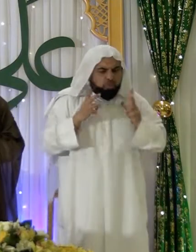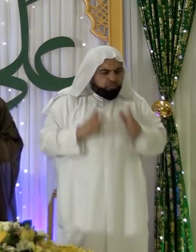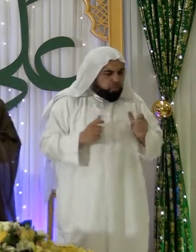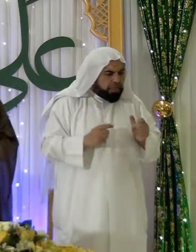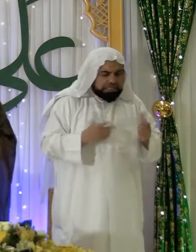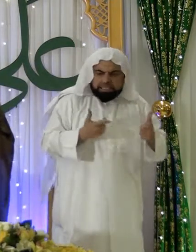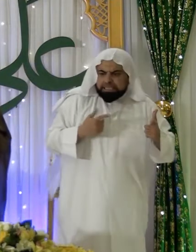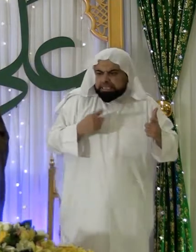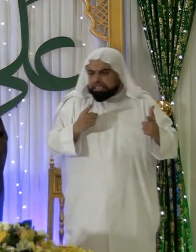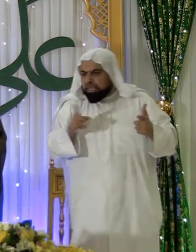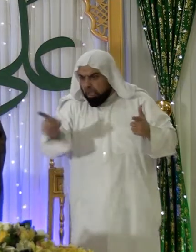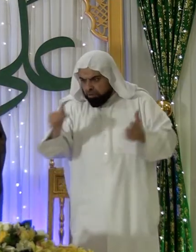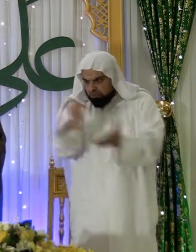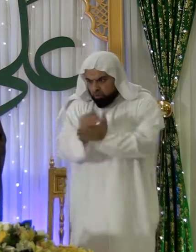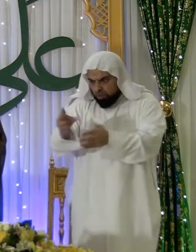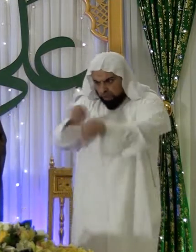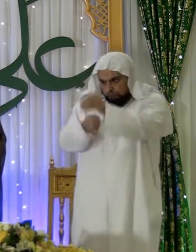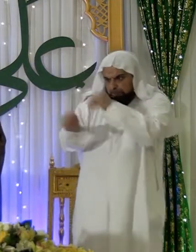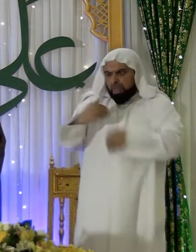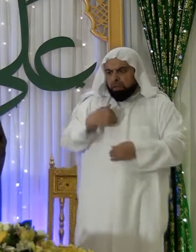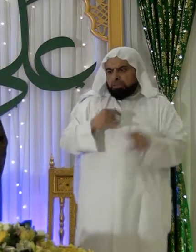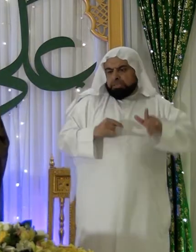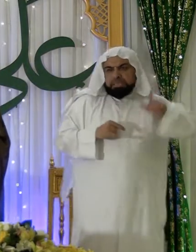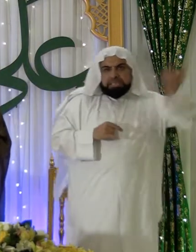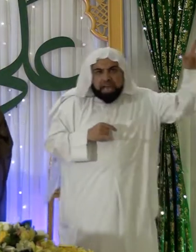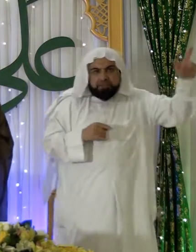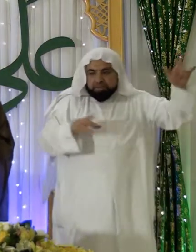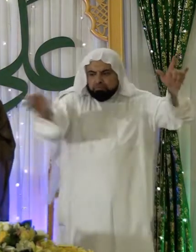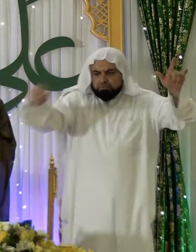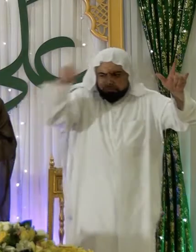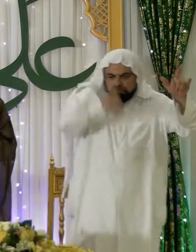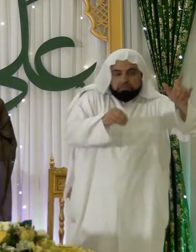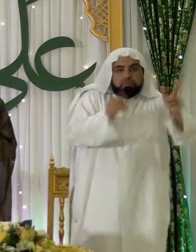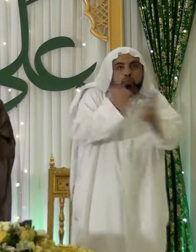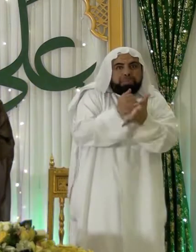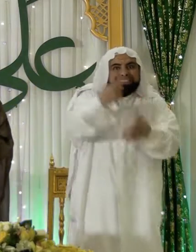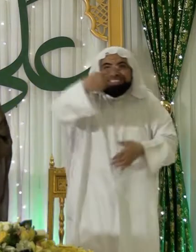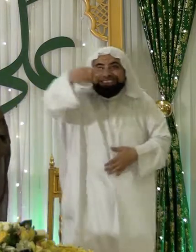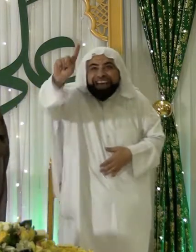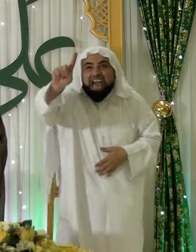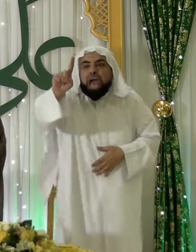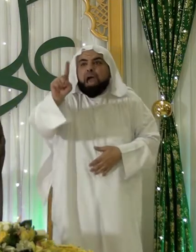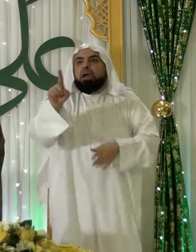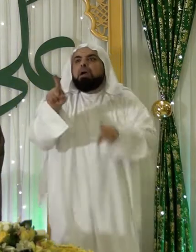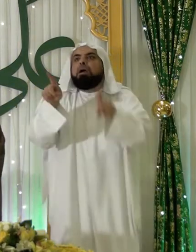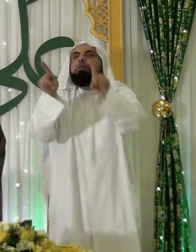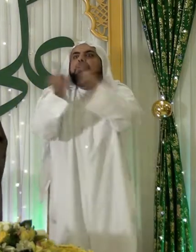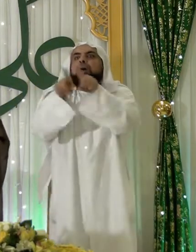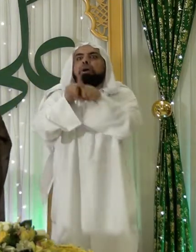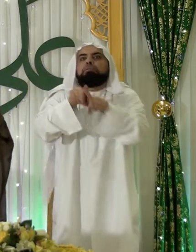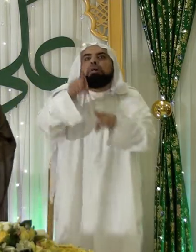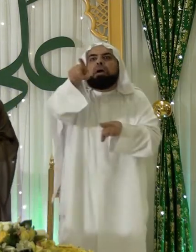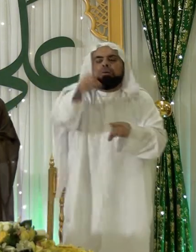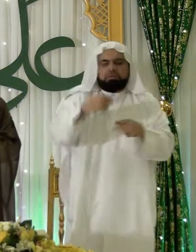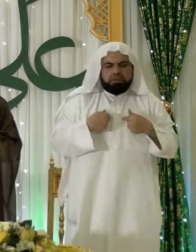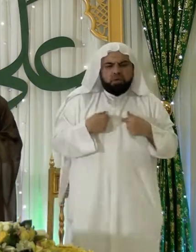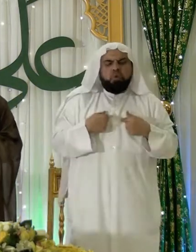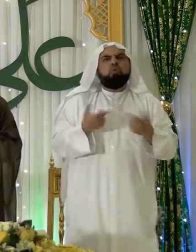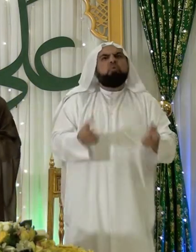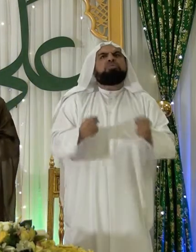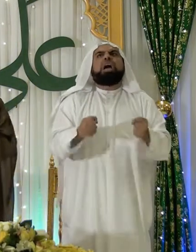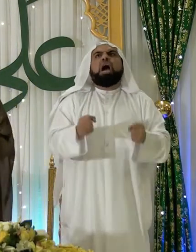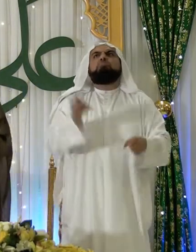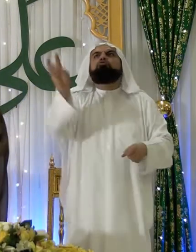وبتلك المؤسسة. لا، إذا تريد شخص يتولى إدارة